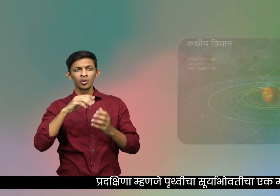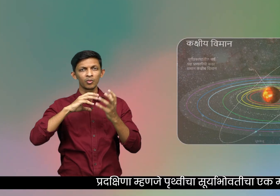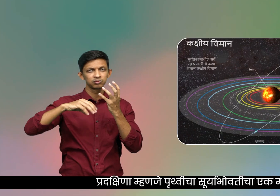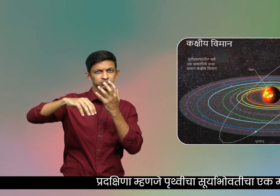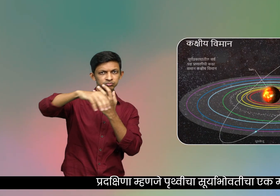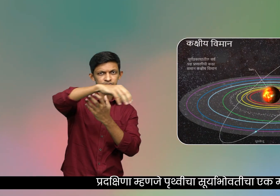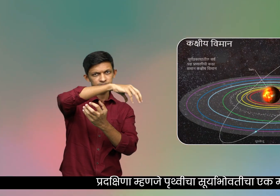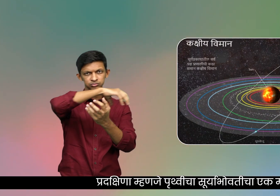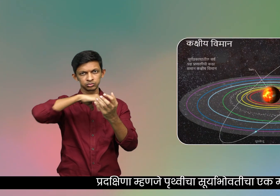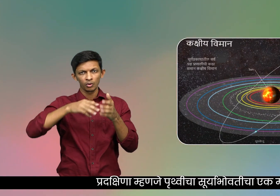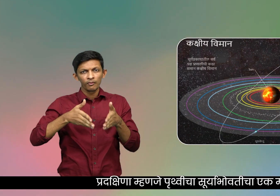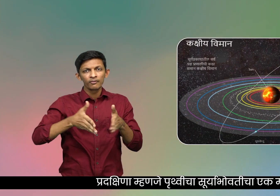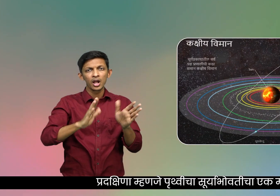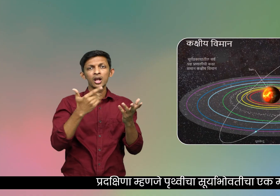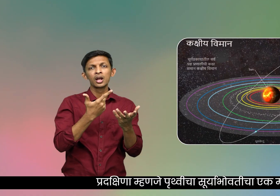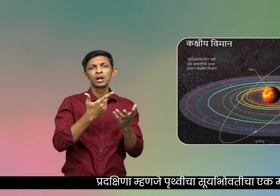प्रदक्षिण म्हणजे पृथ्वीच्या